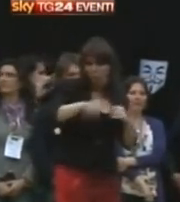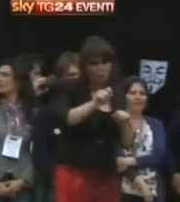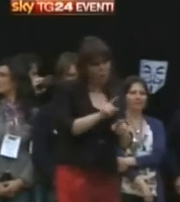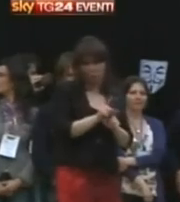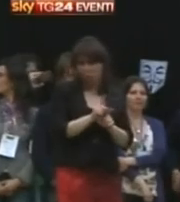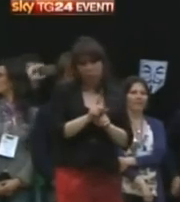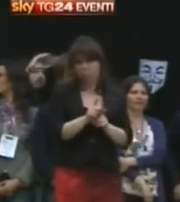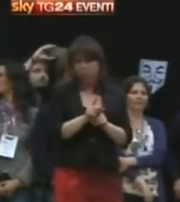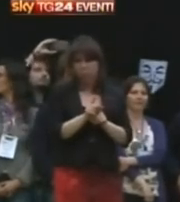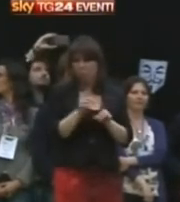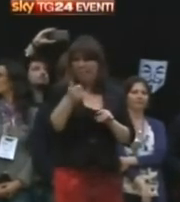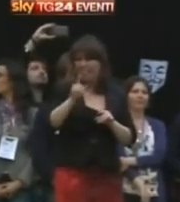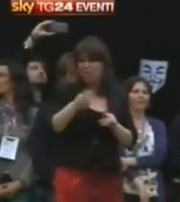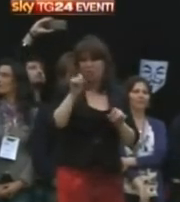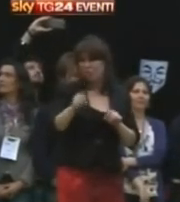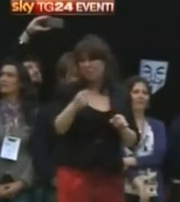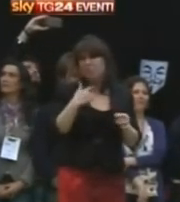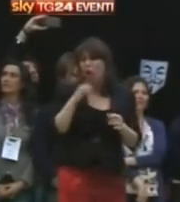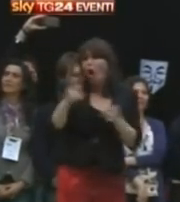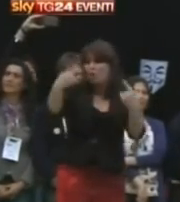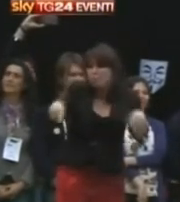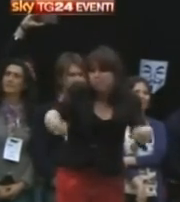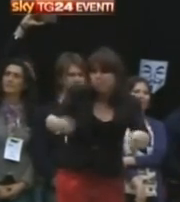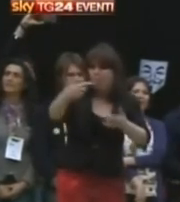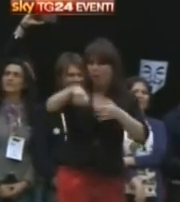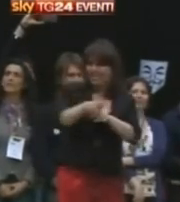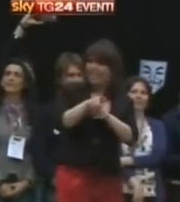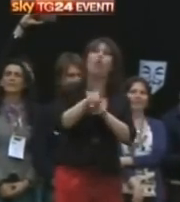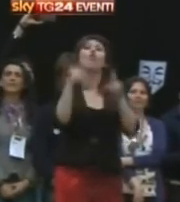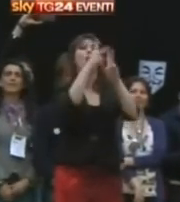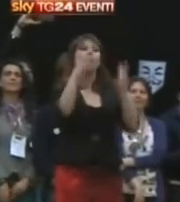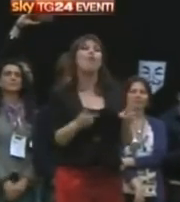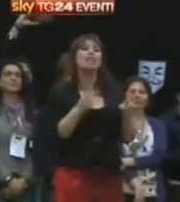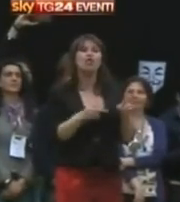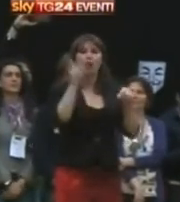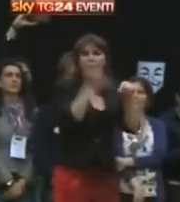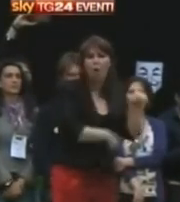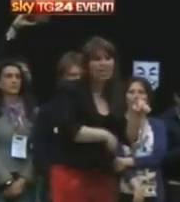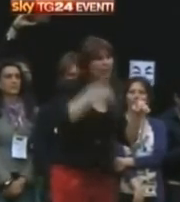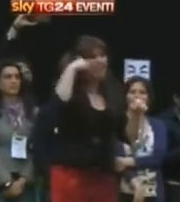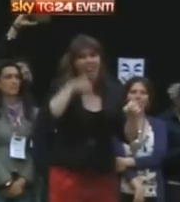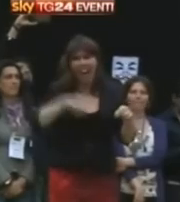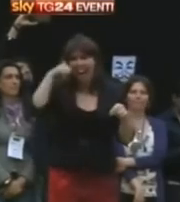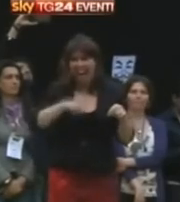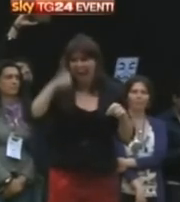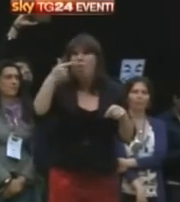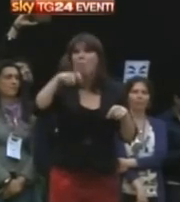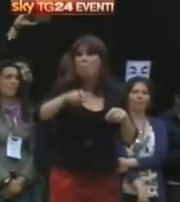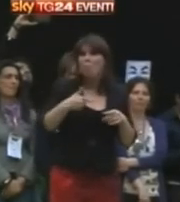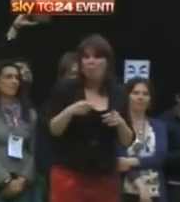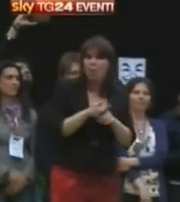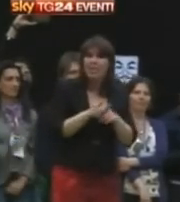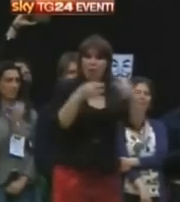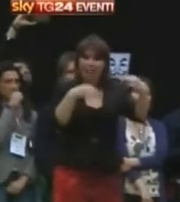di informazione, ecco perché ce l'ho con loro. La menzogna, abbiamo abolito le province, sappiamo che non è vero, perché adesso entriamo con loro